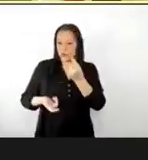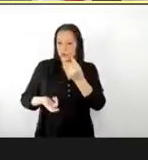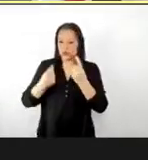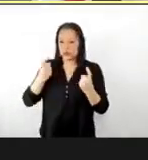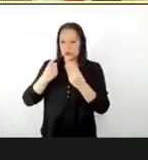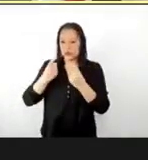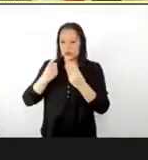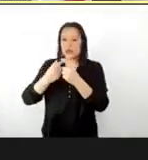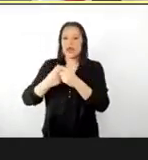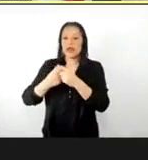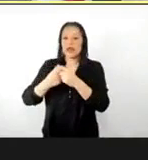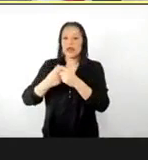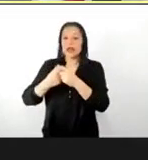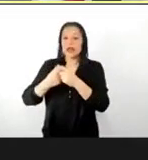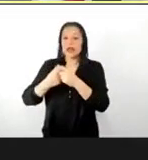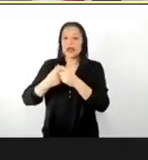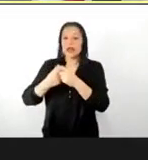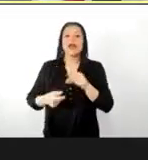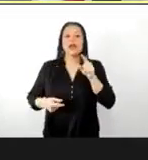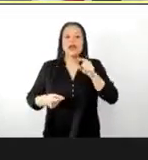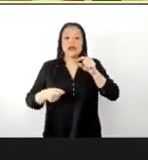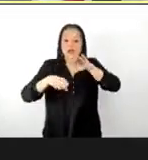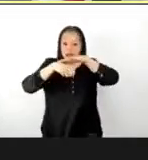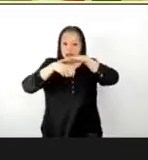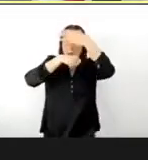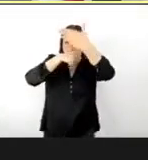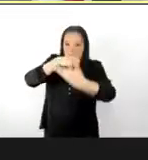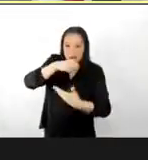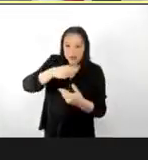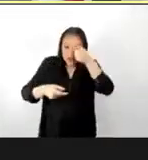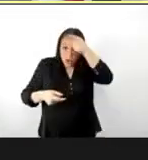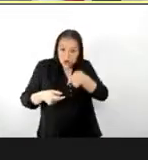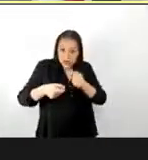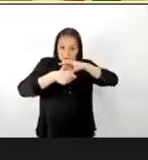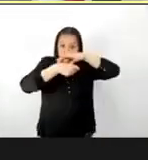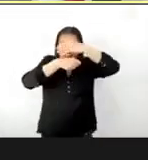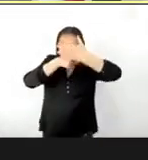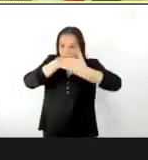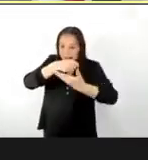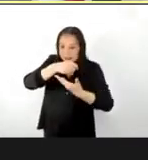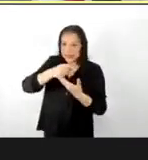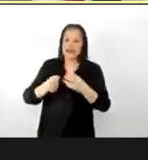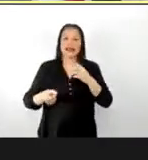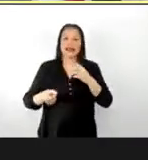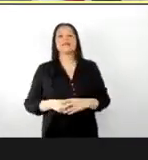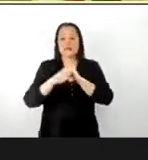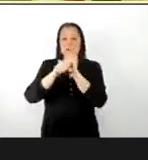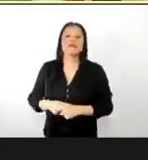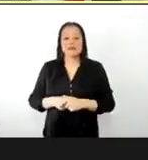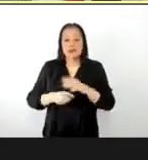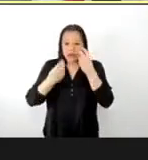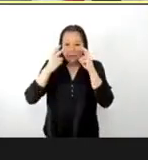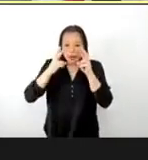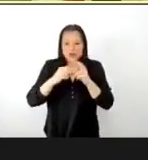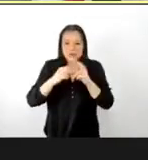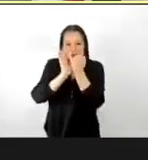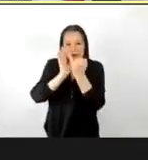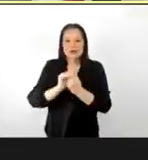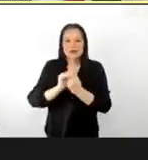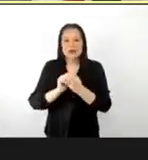Y esto es la cáscara del virus. ¿Ves? Está cortada acá, está la cáscara. Y en la cáscara vemos estas